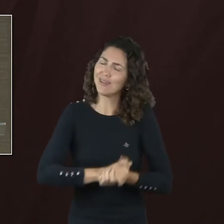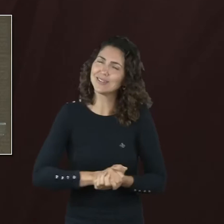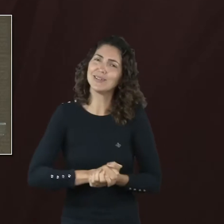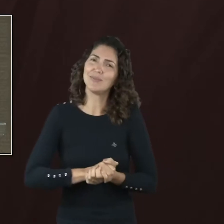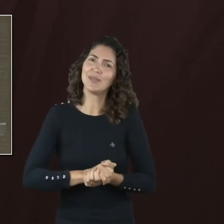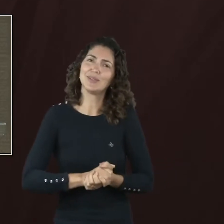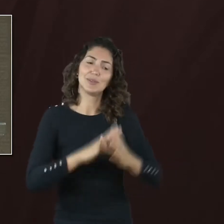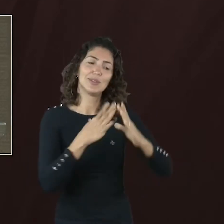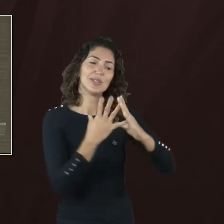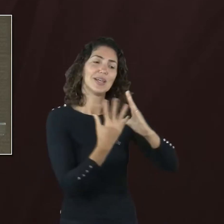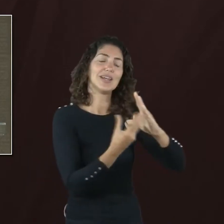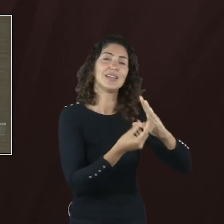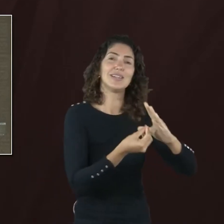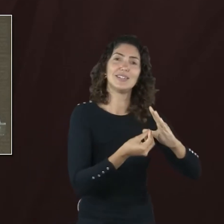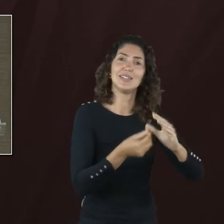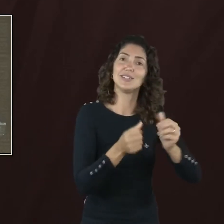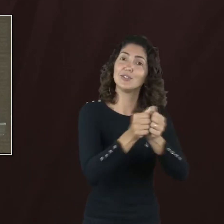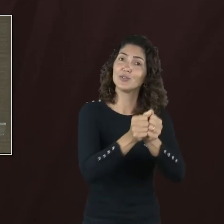diz assim,